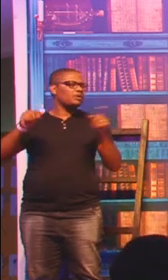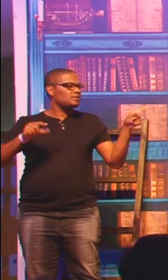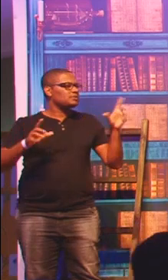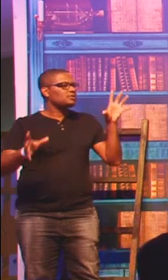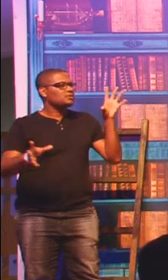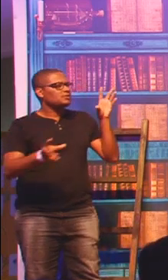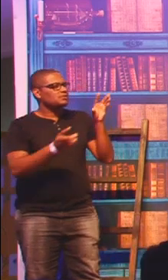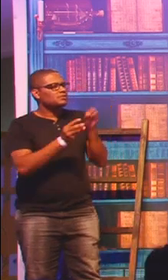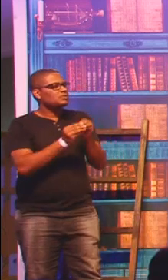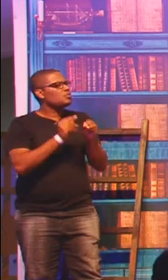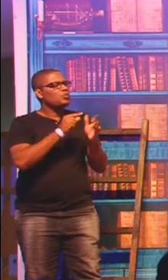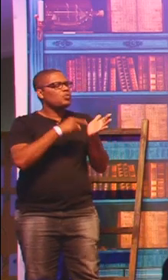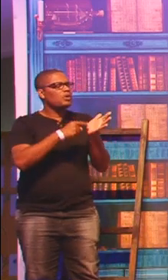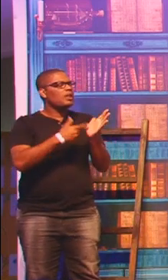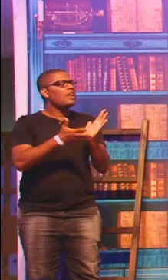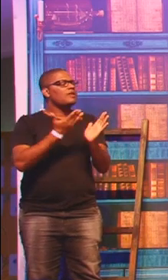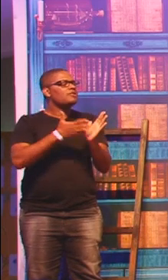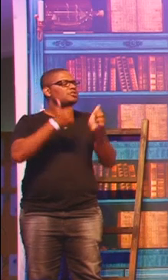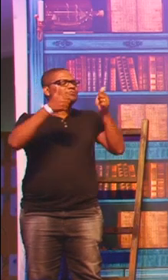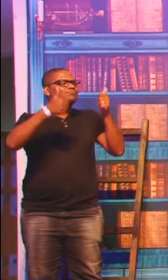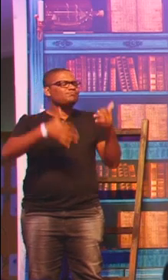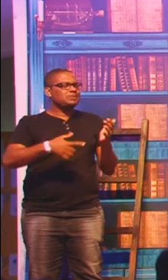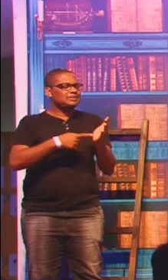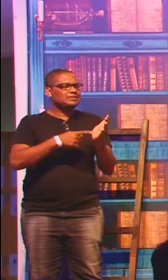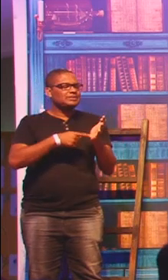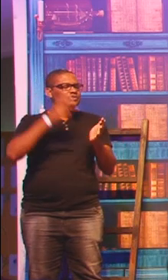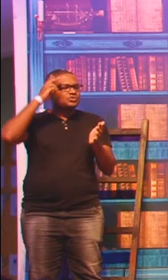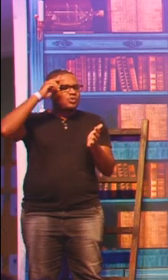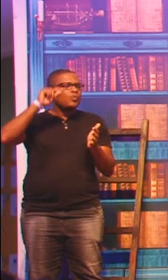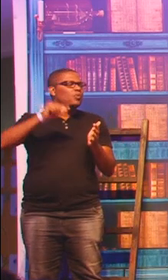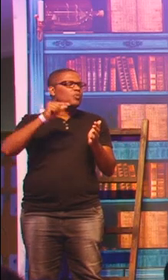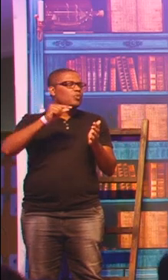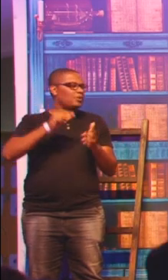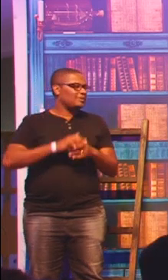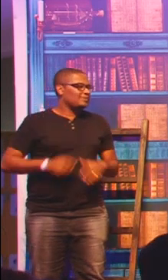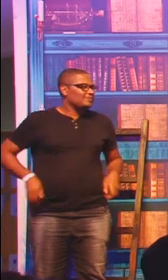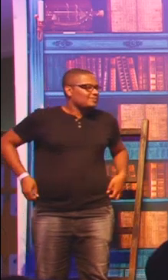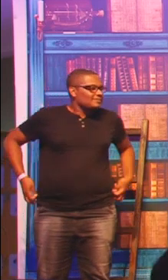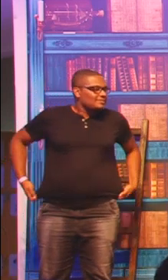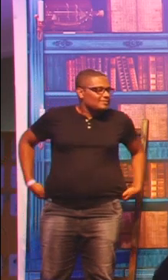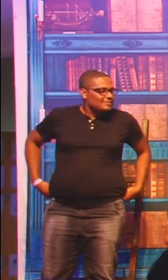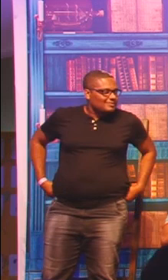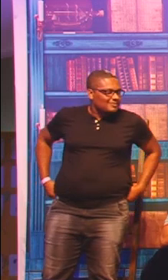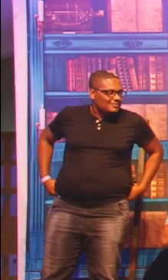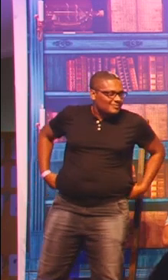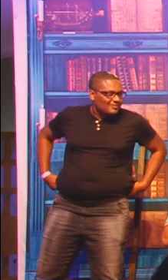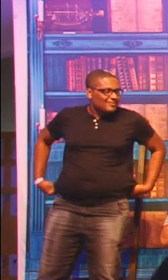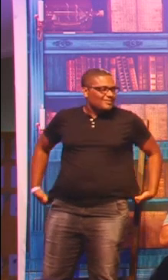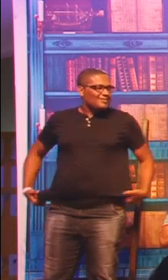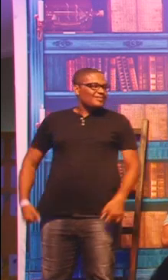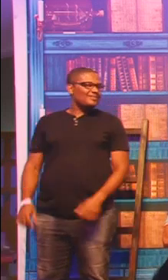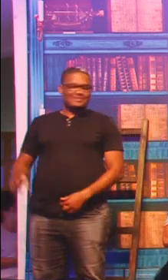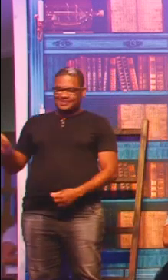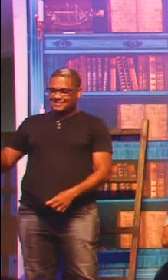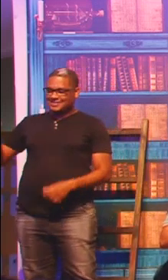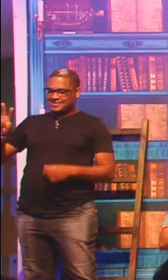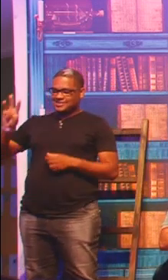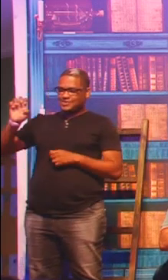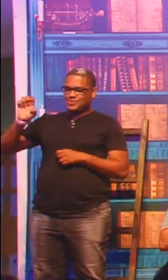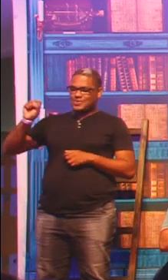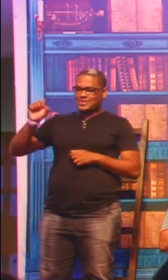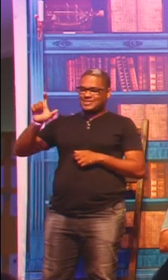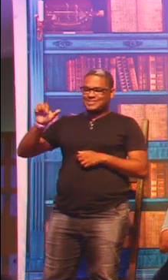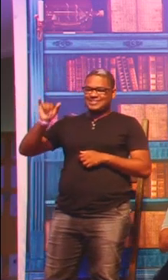trouxesse um panorama dessa trama tão interessante que você construiu. O Wesley leu uma passagem